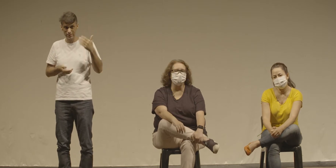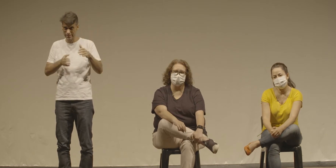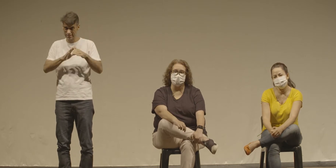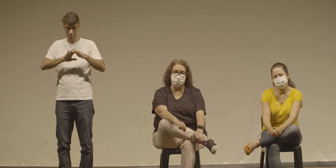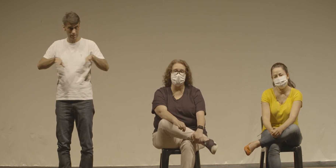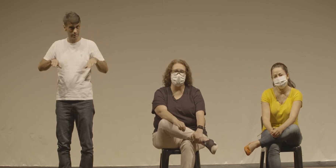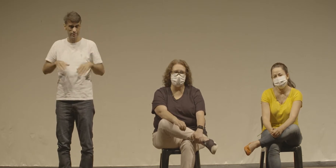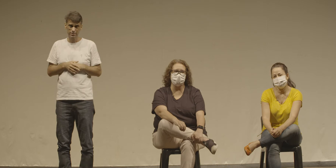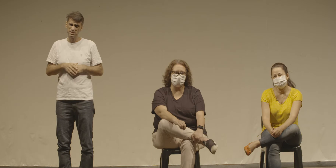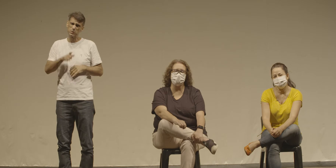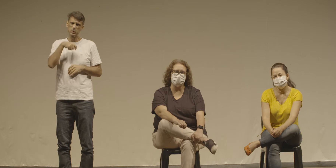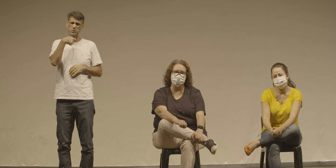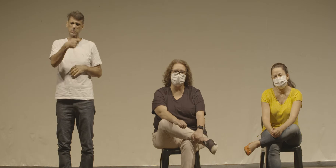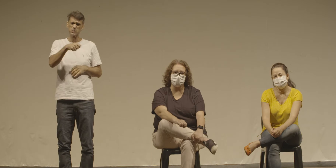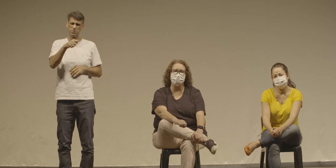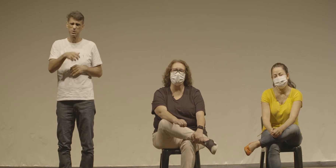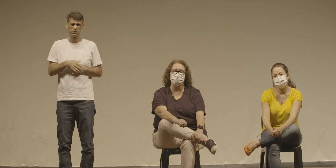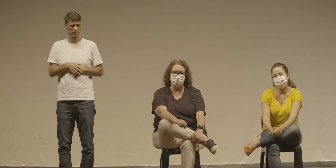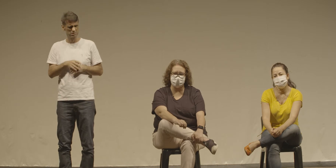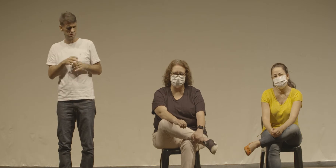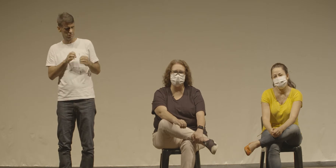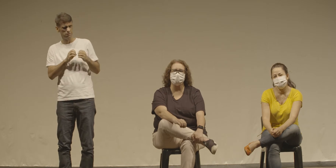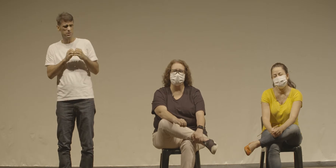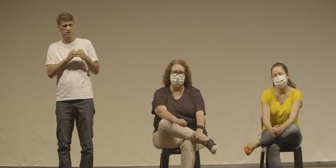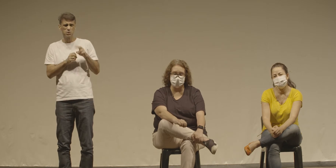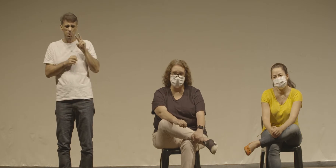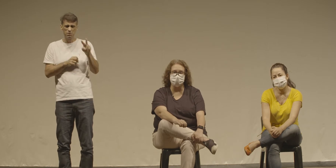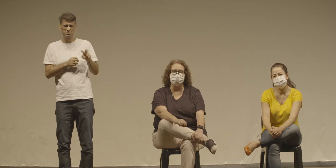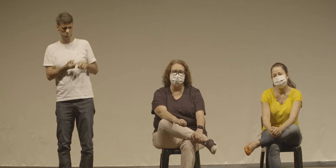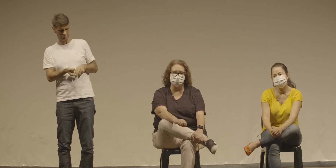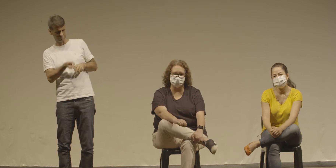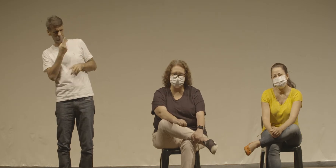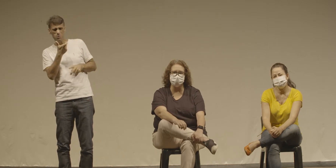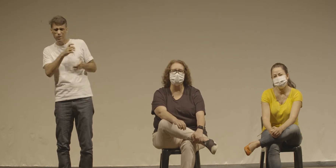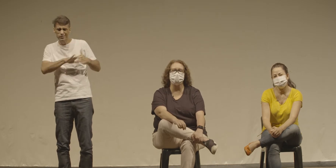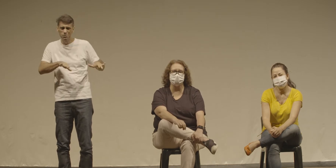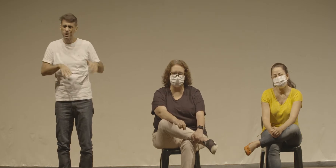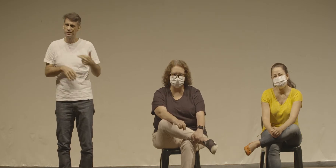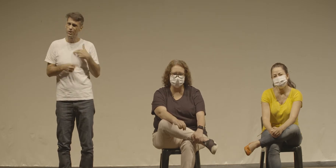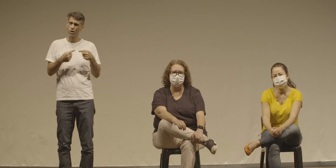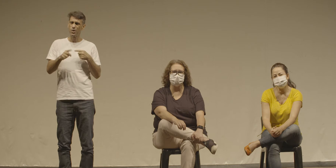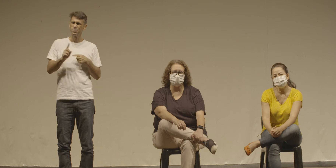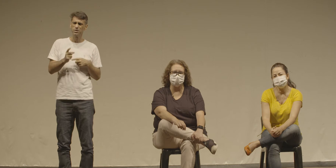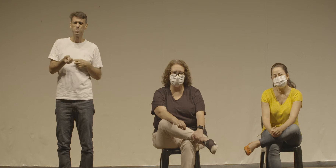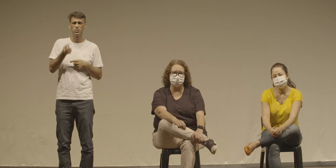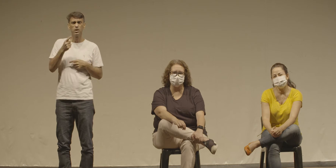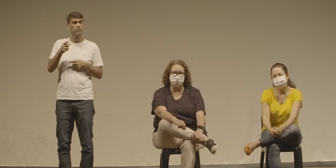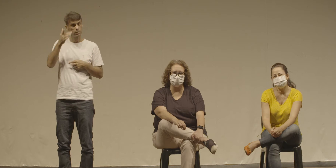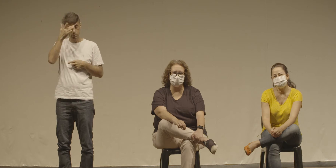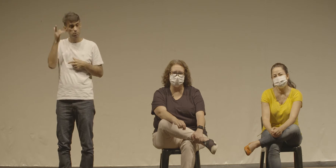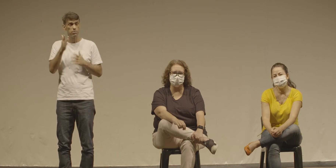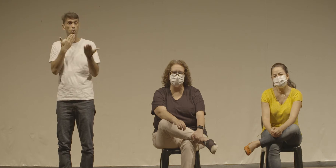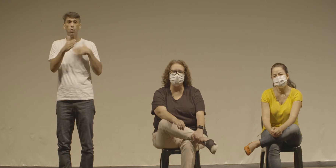não prestava. Você vê como é que o vizinho olhava, o povo olhava, a sociedade. Era uma coisa fora de série. Ninguém queria falar